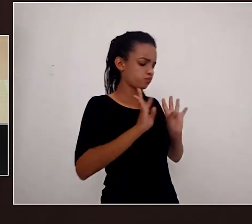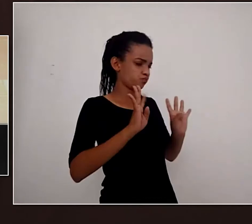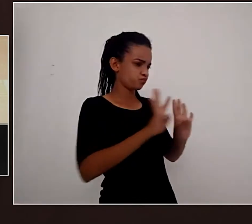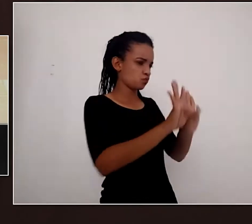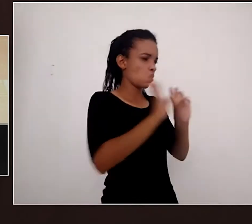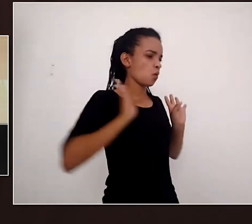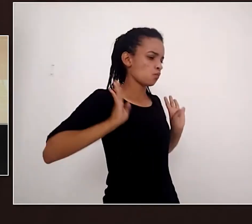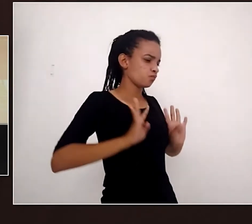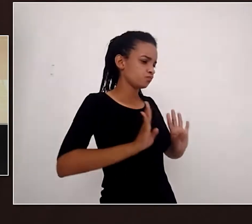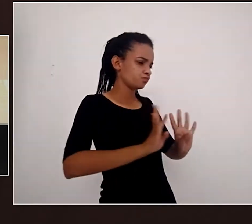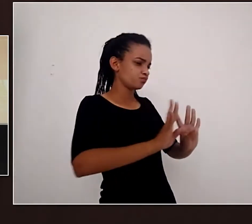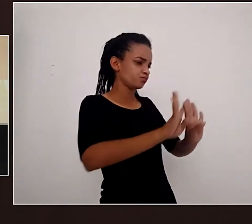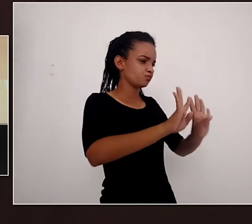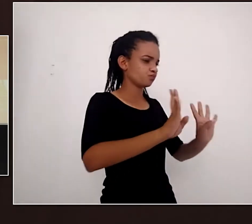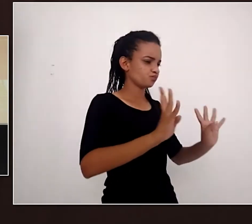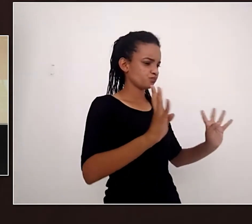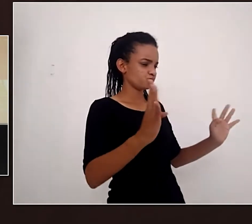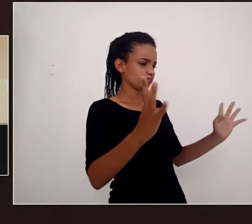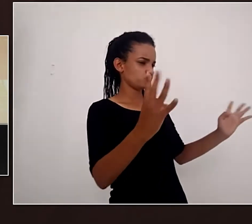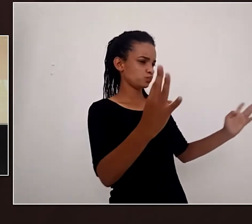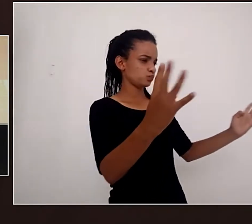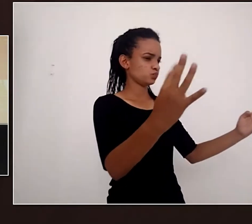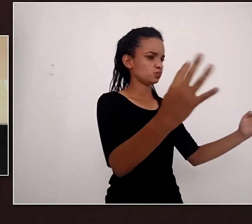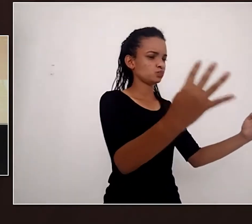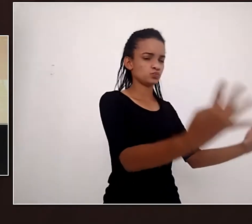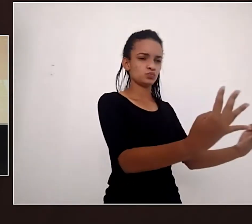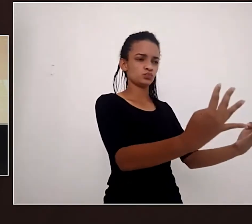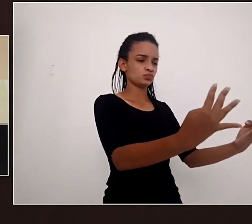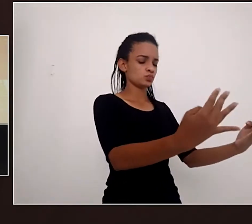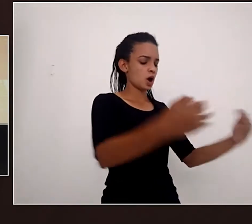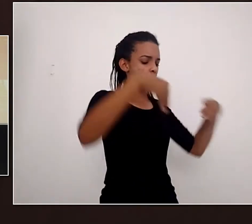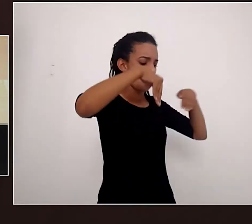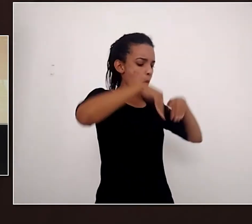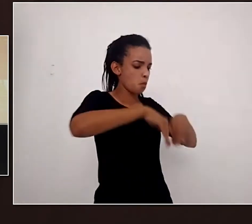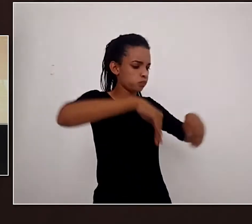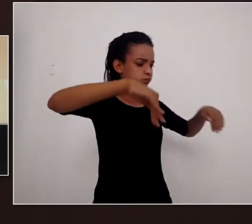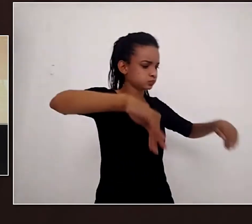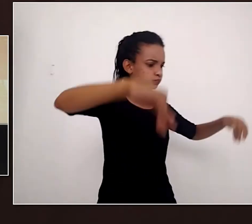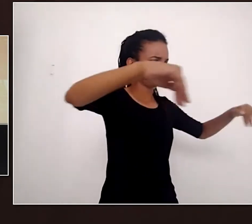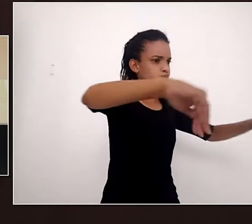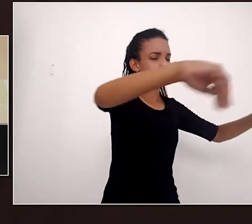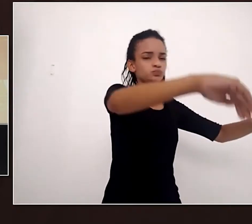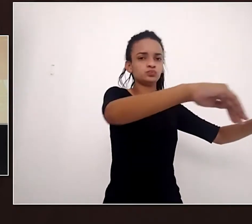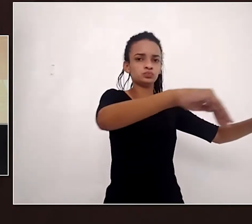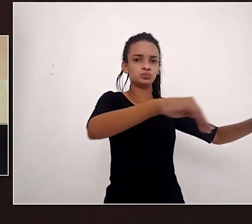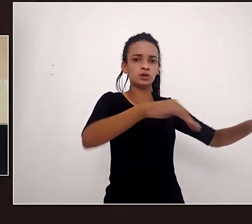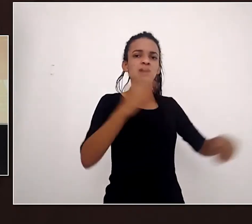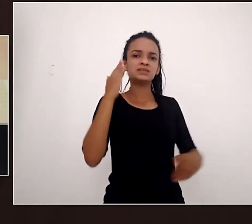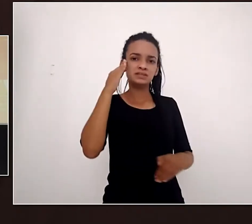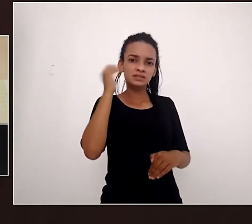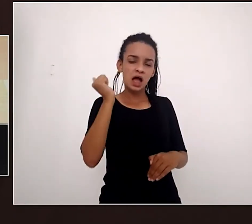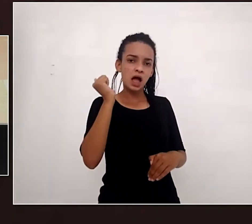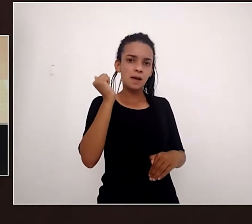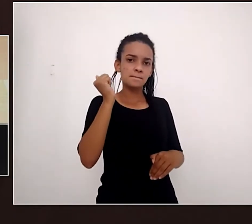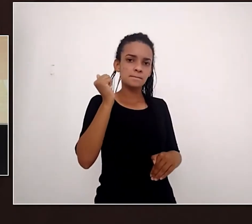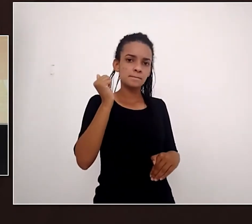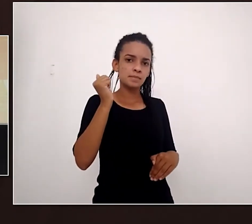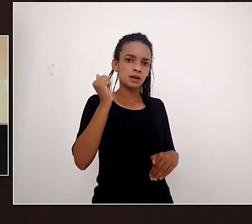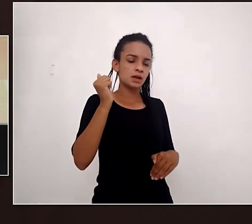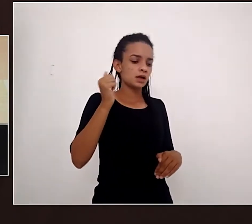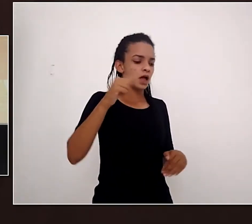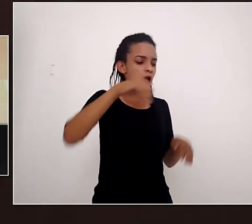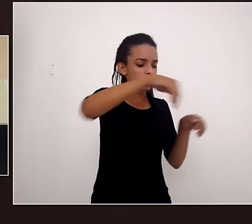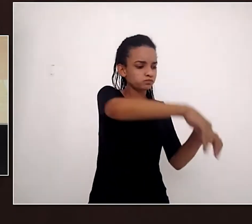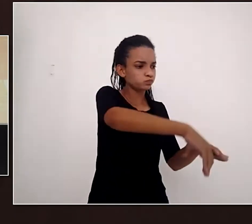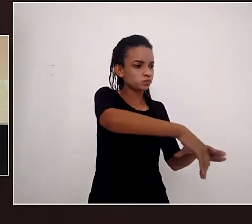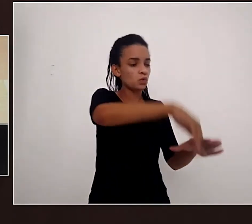fazendo todo tipo de trincheira. Sabe o que é trincheira? São as valas que os soldados abrem, né, para se proteger, mas não deixar